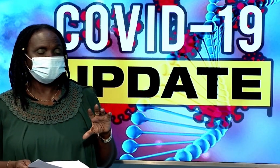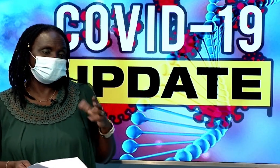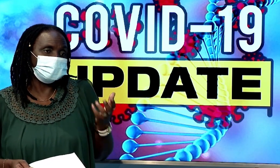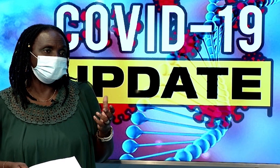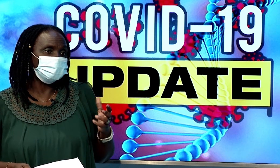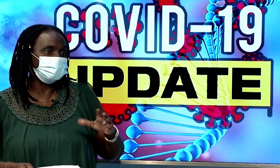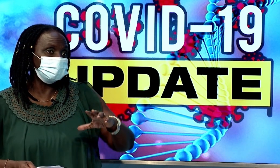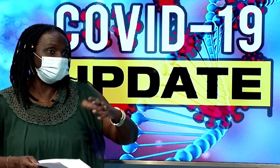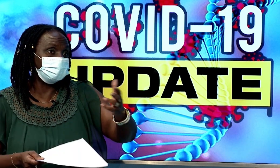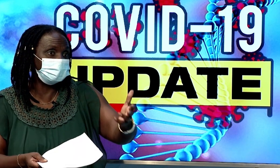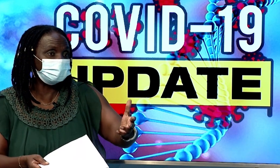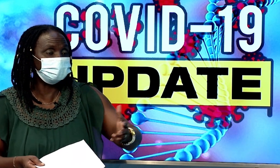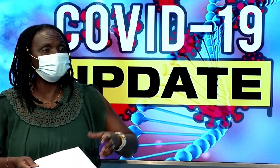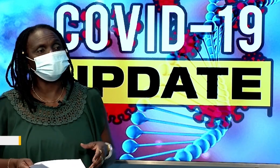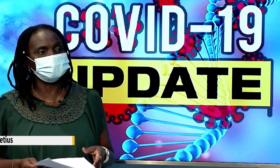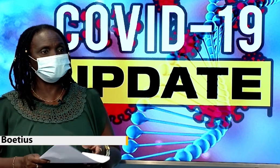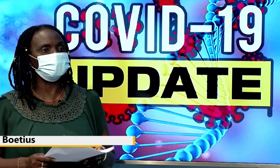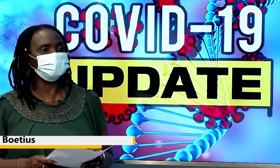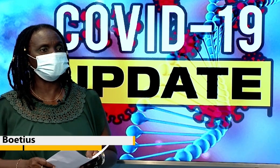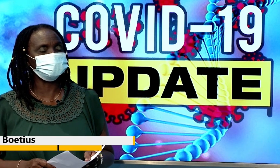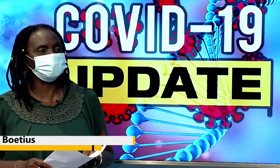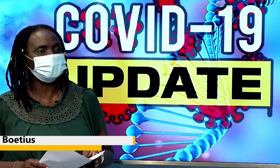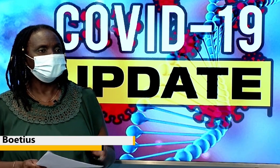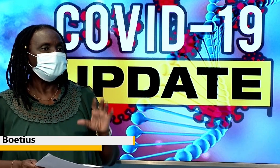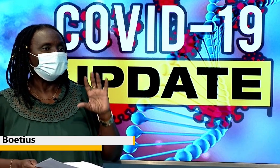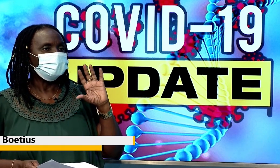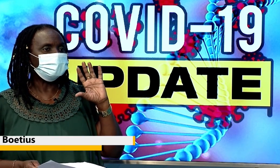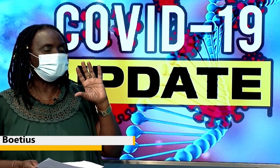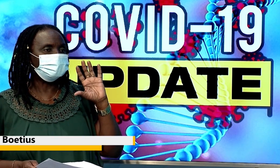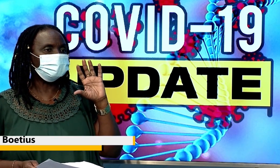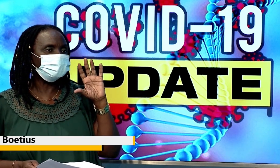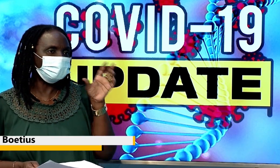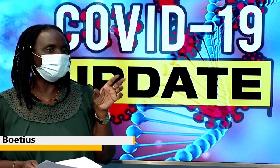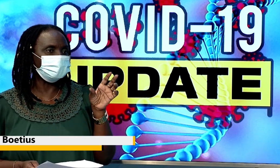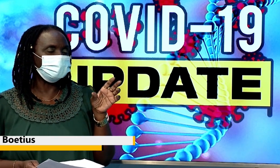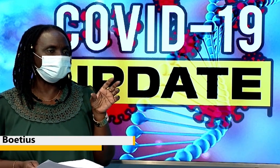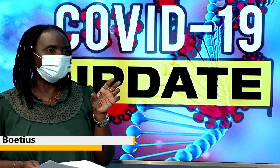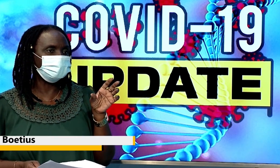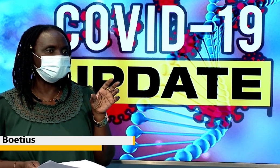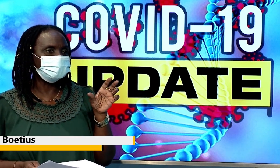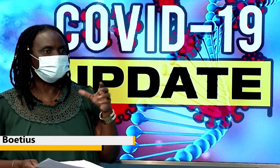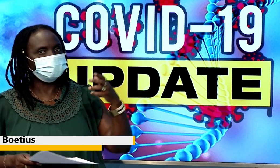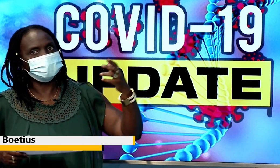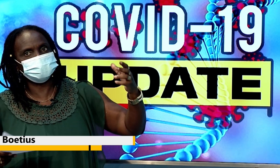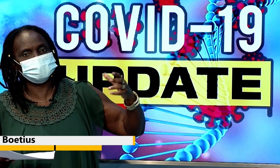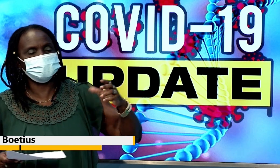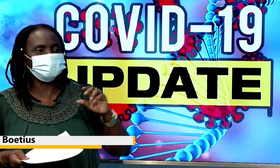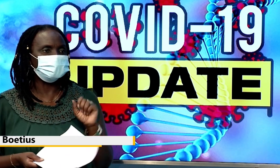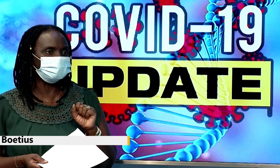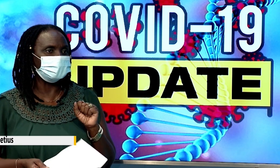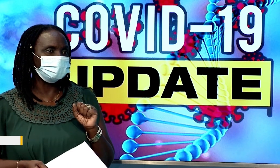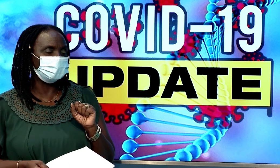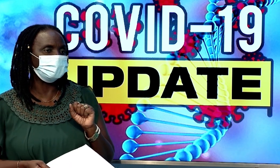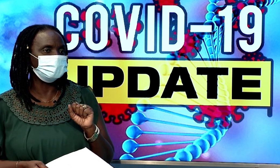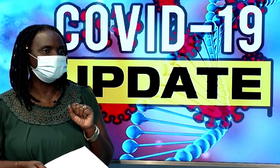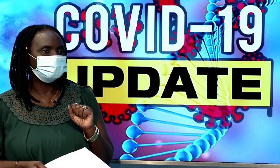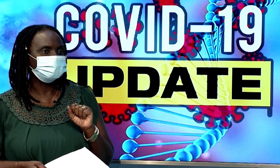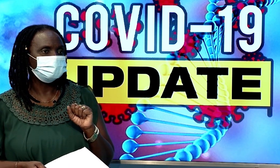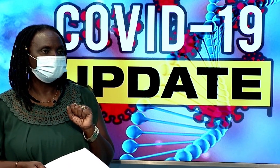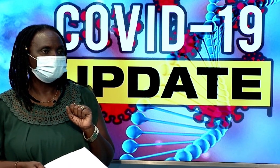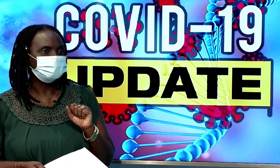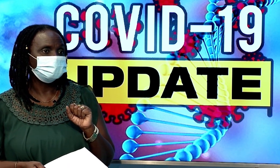nu zeg je, doordat jullie ook hebben ondersteund, kunnen we de huidige positieve gevallen wel